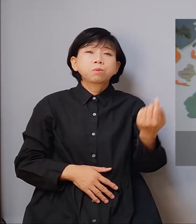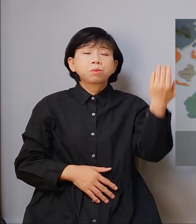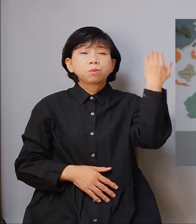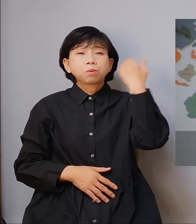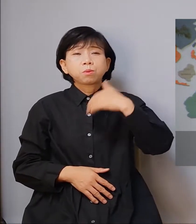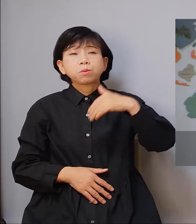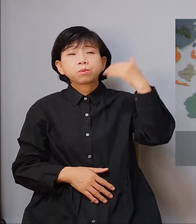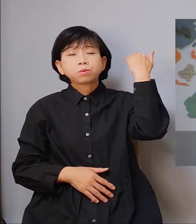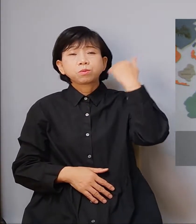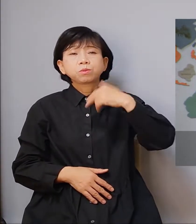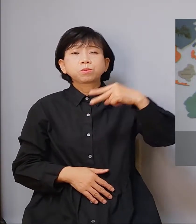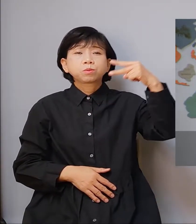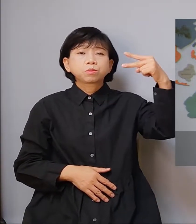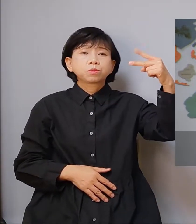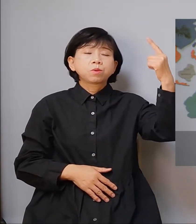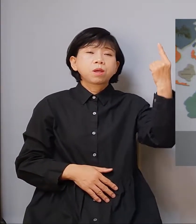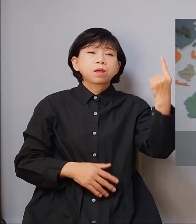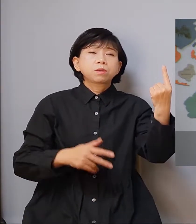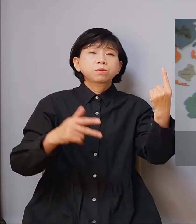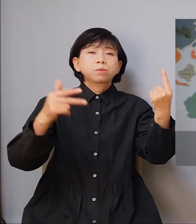무억한 어느